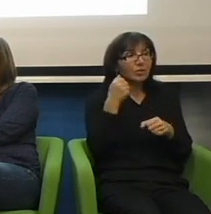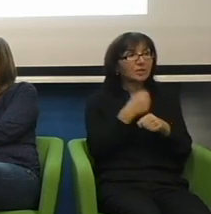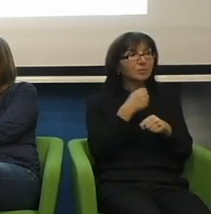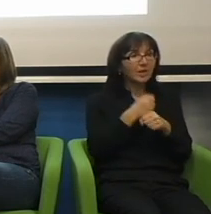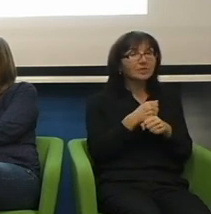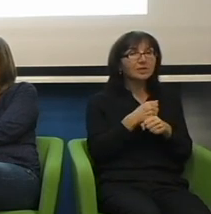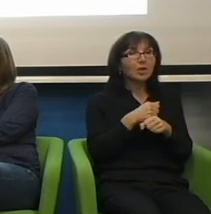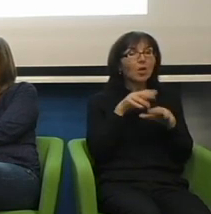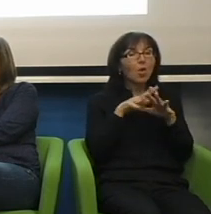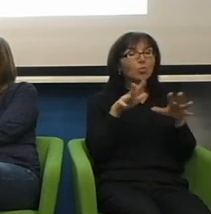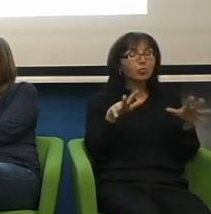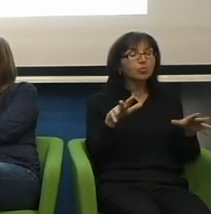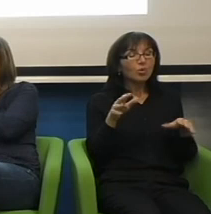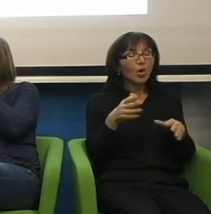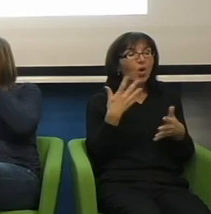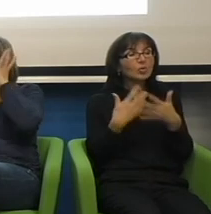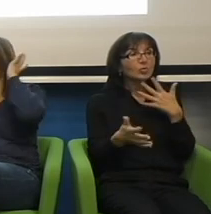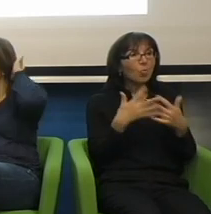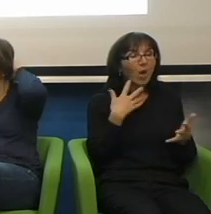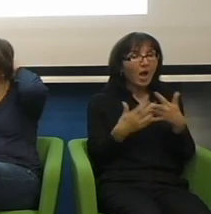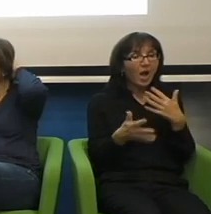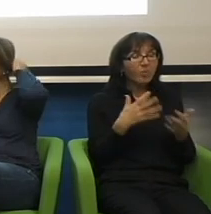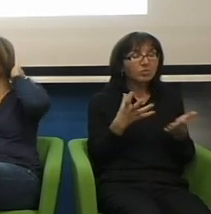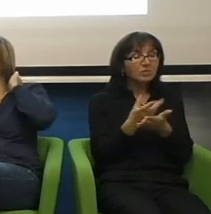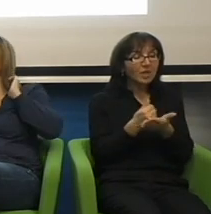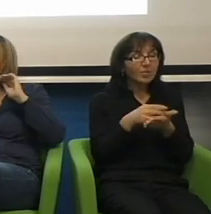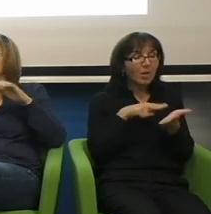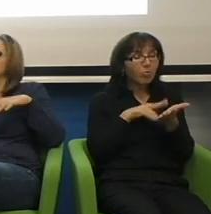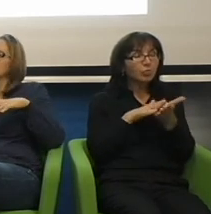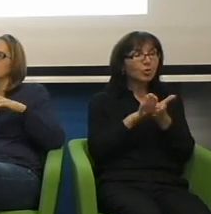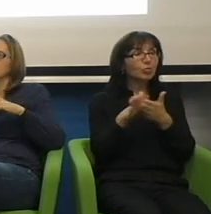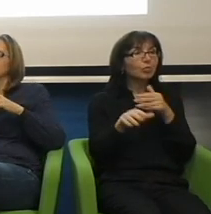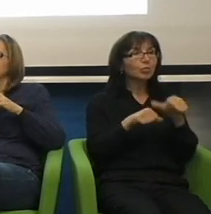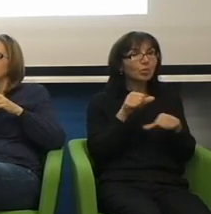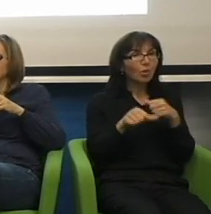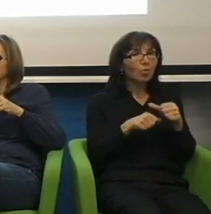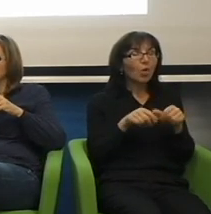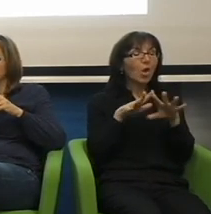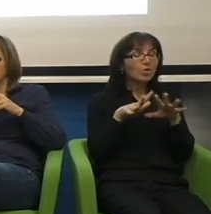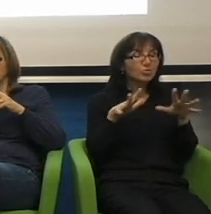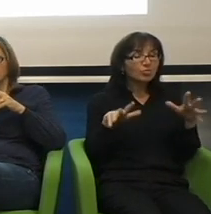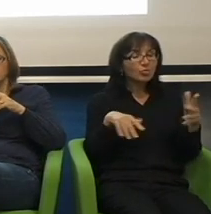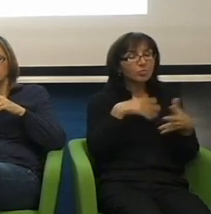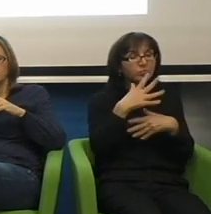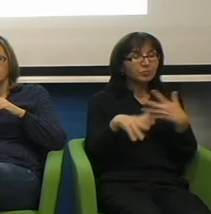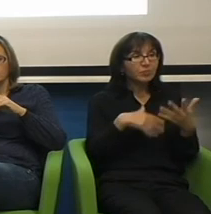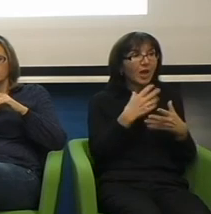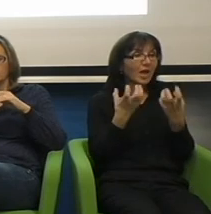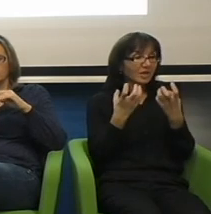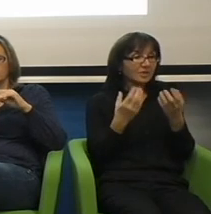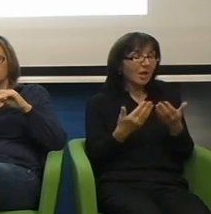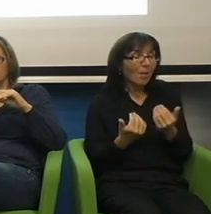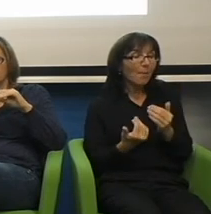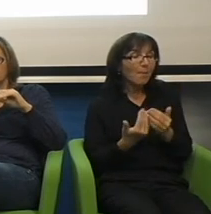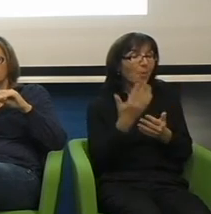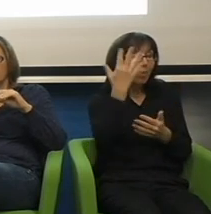dużo słabiej zarabiała na początku tego roku i są te wszystkie perturbacje, więc ona chcąc podnieść tą emeryturę, no